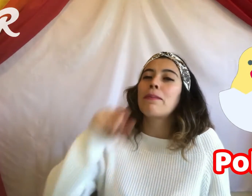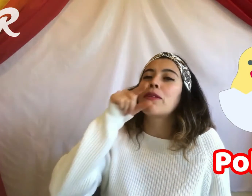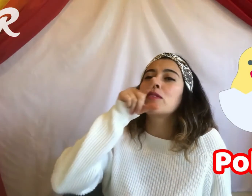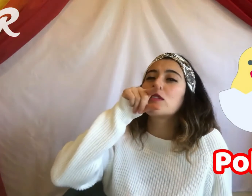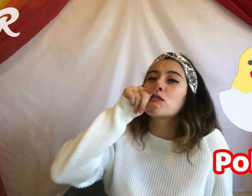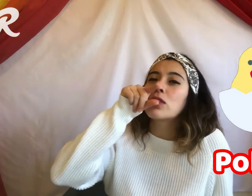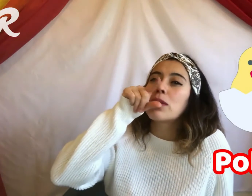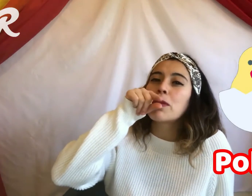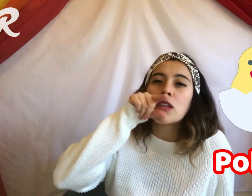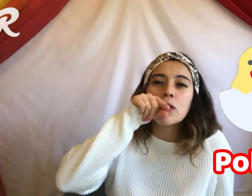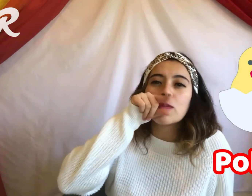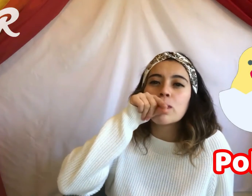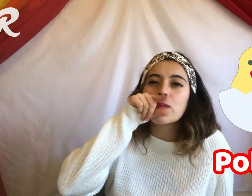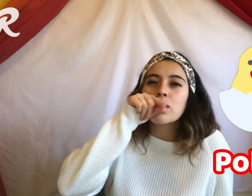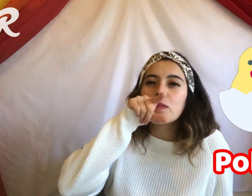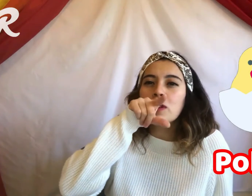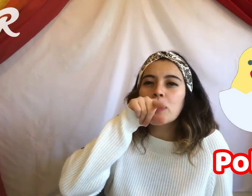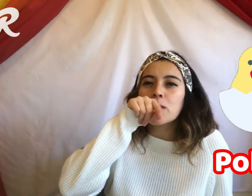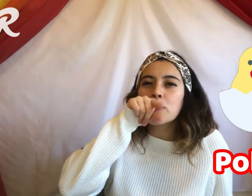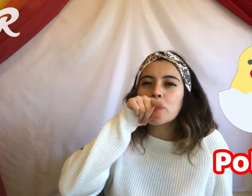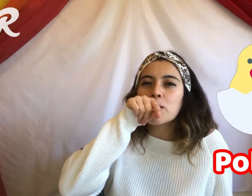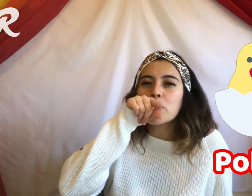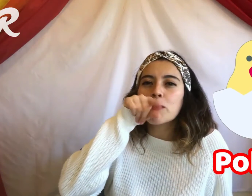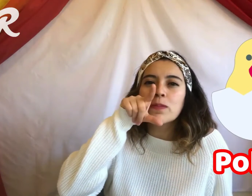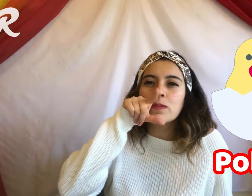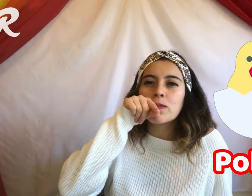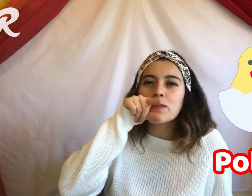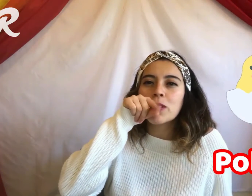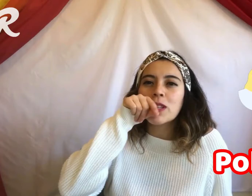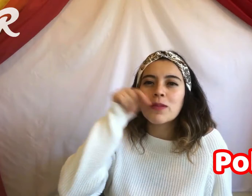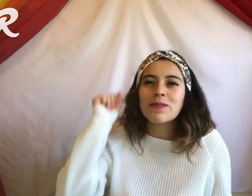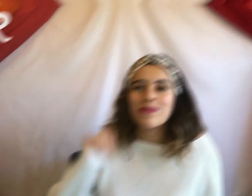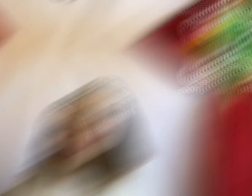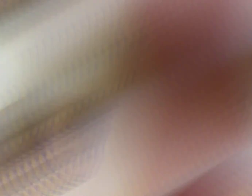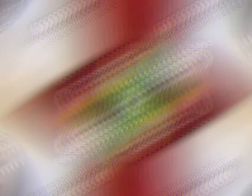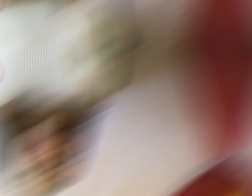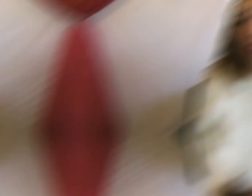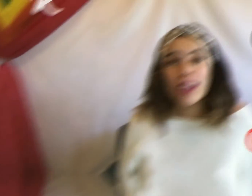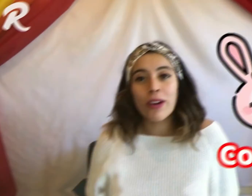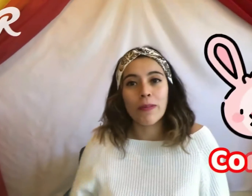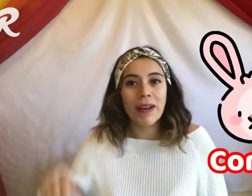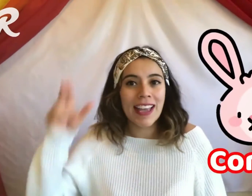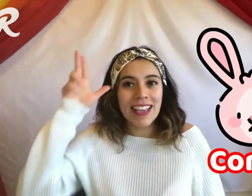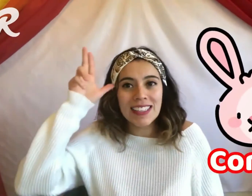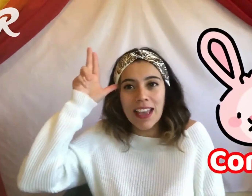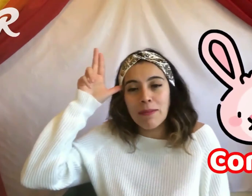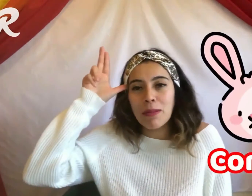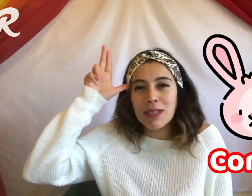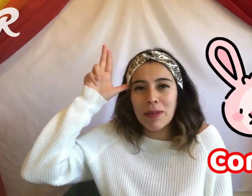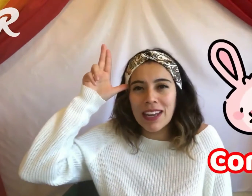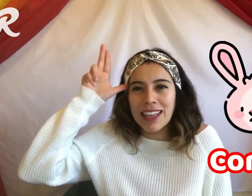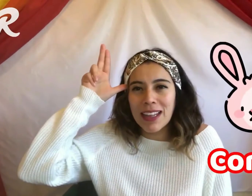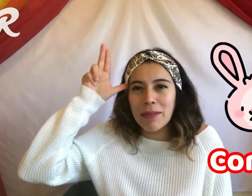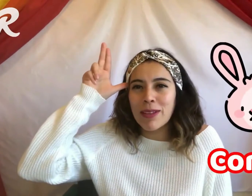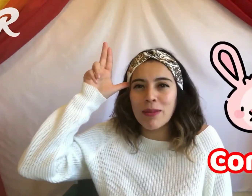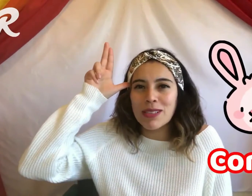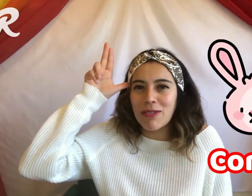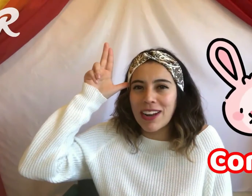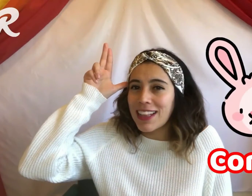esto es con el piquito. Pollito. Pollito. Conejo. Para esa vamos a poner aquí la mano como si fueran las